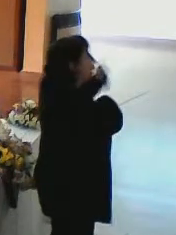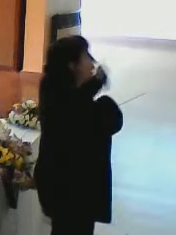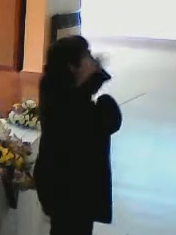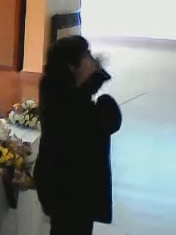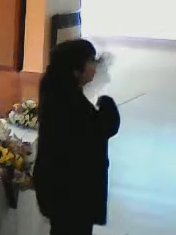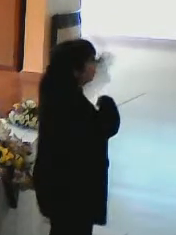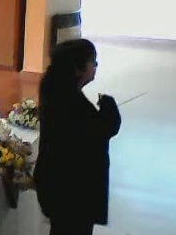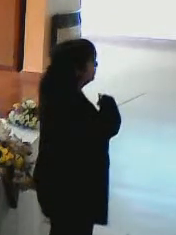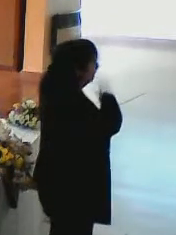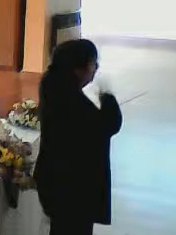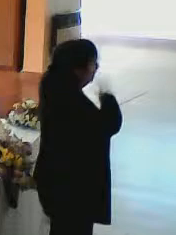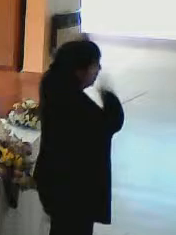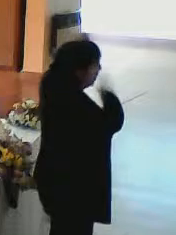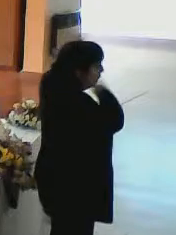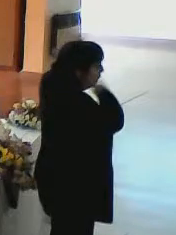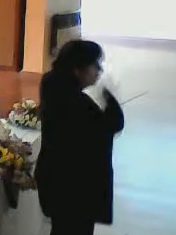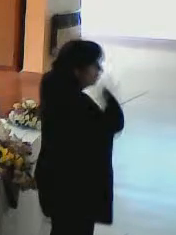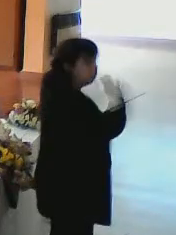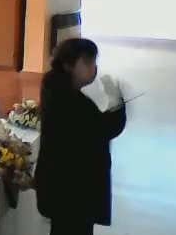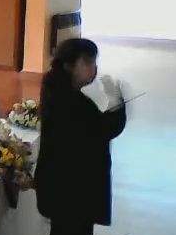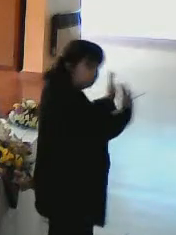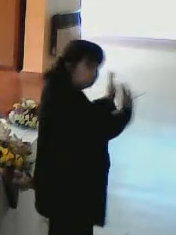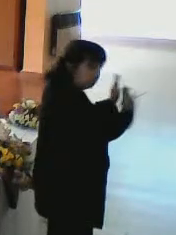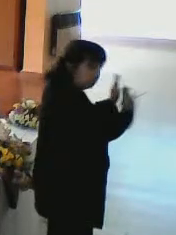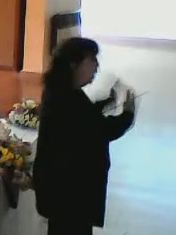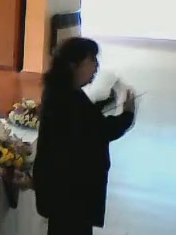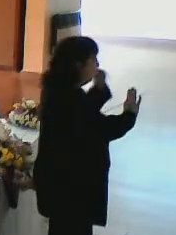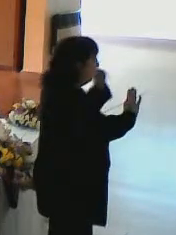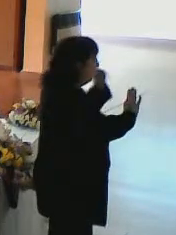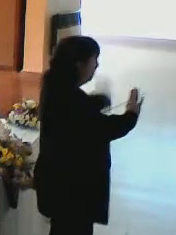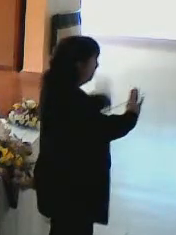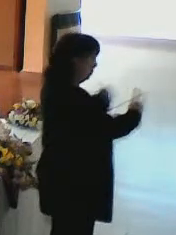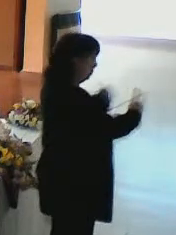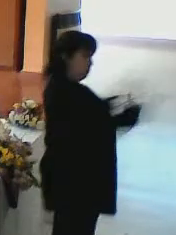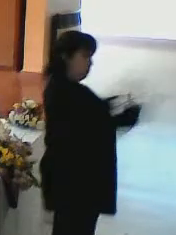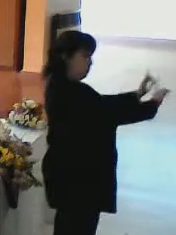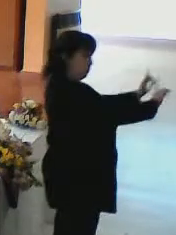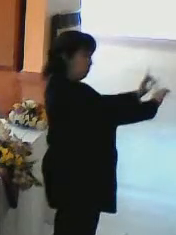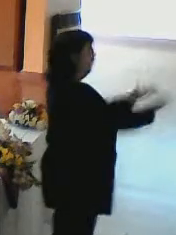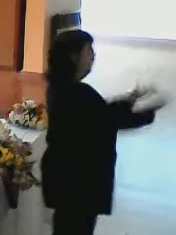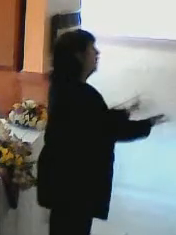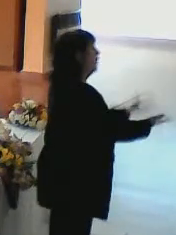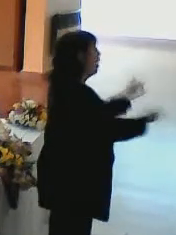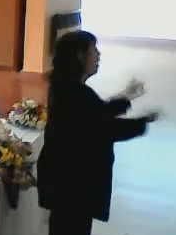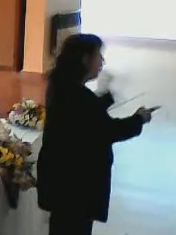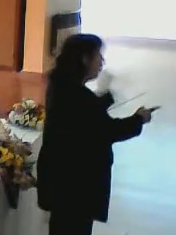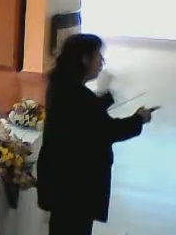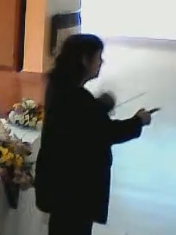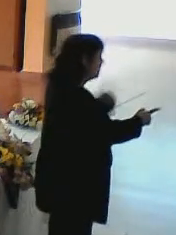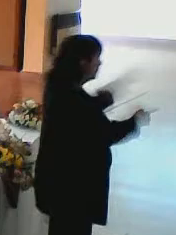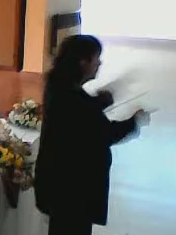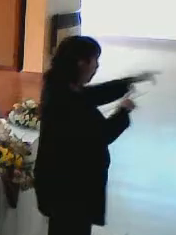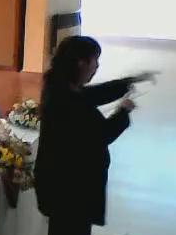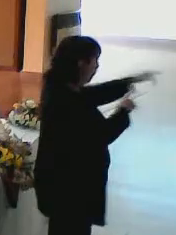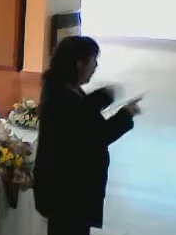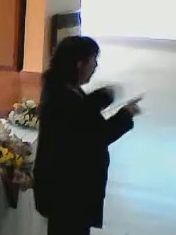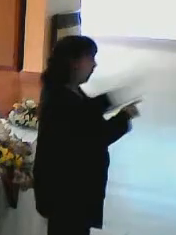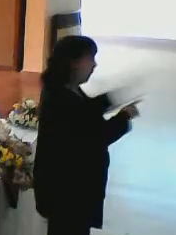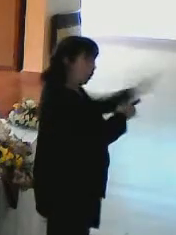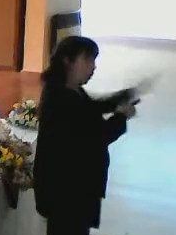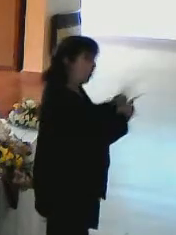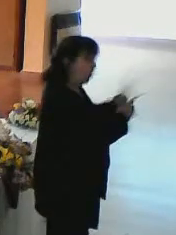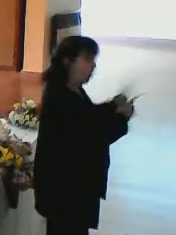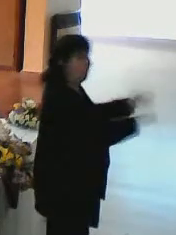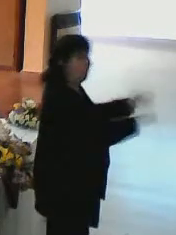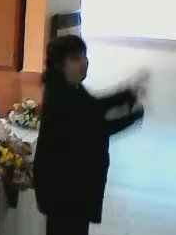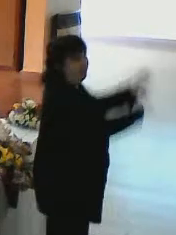este problema. Muchas veces nos pasa en el consultorio que los padres nos dicen, que a mí me pasaba esto. O sea, es importante que hagamos el diagnóstico